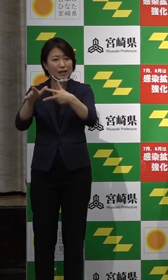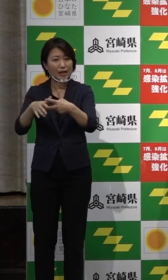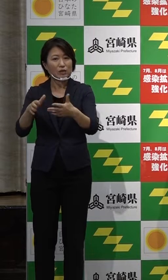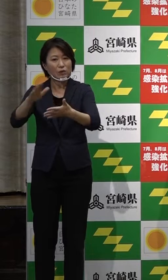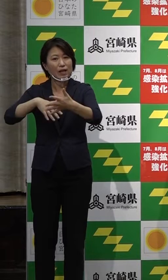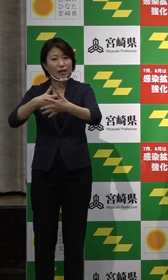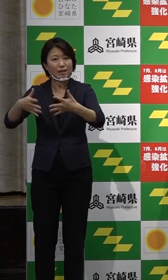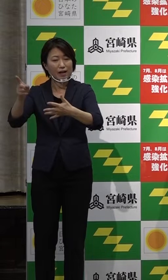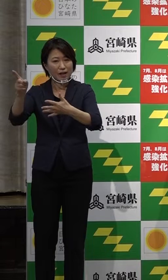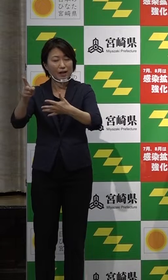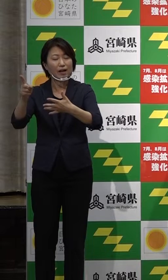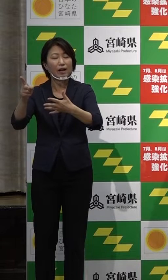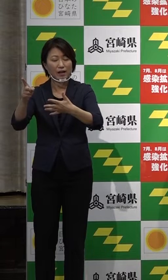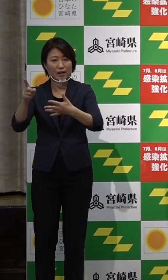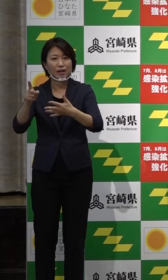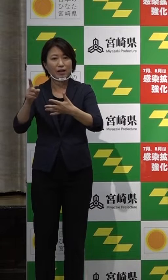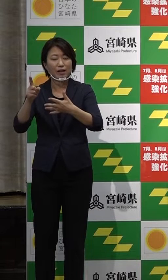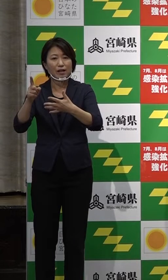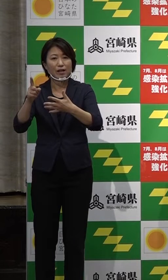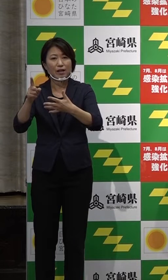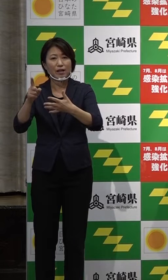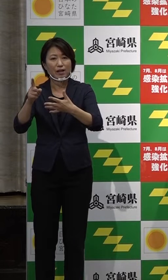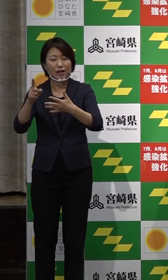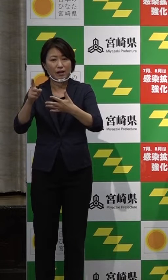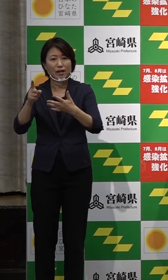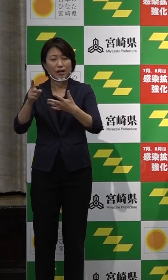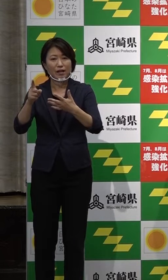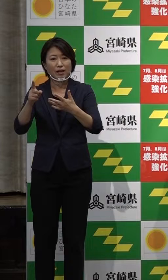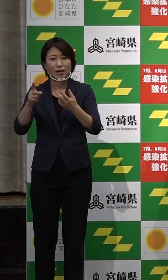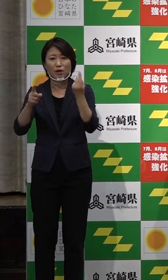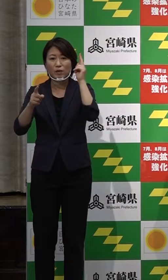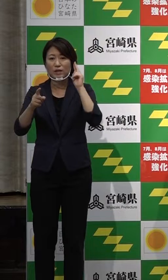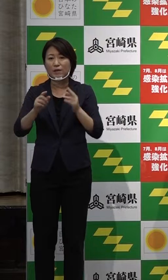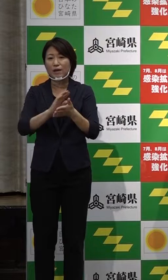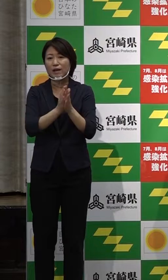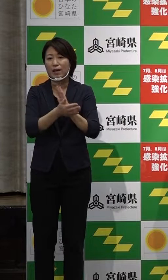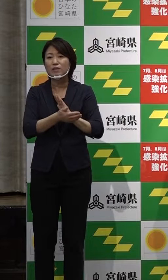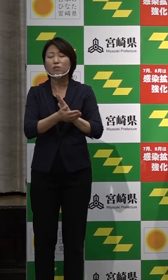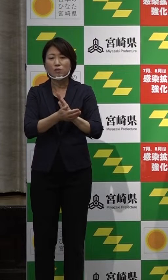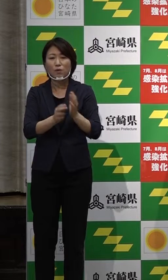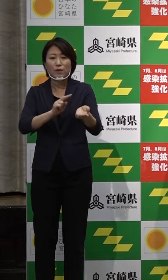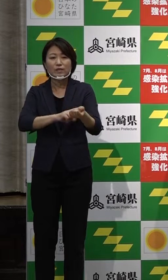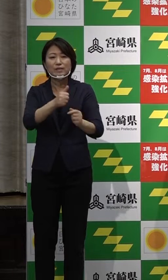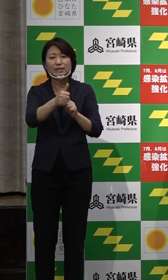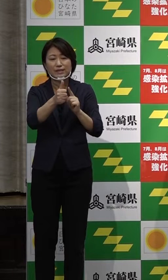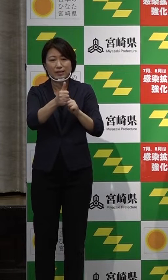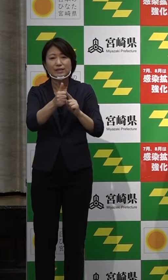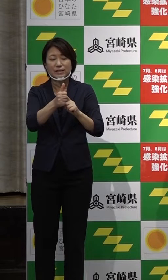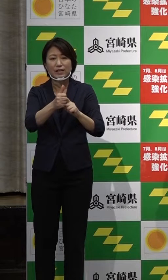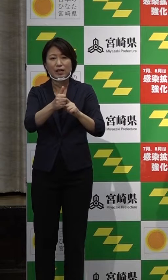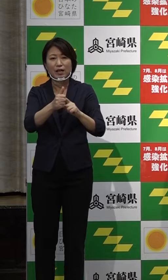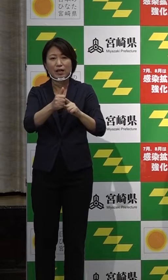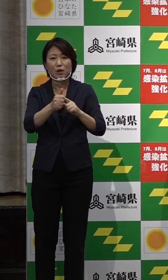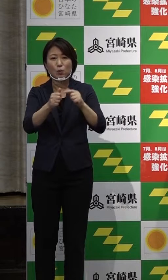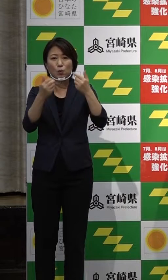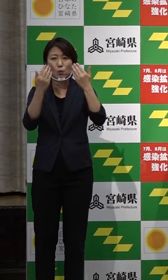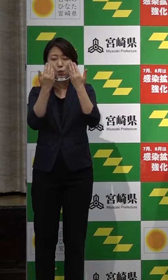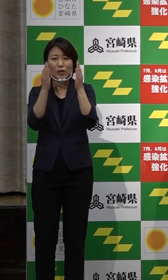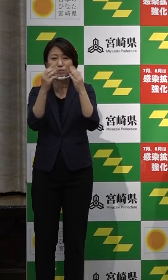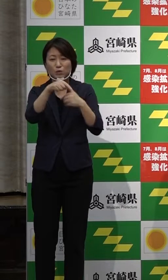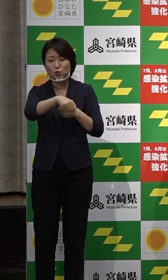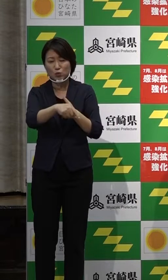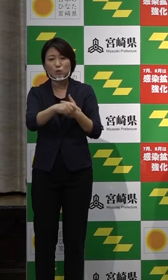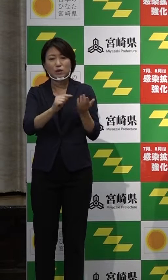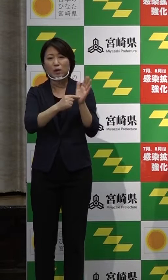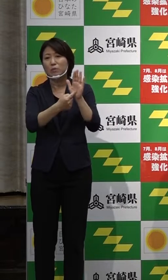ータを沖縄県立中流病院の高山医師が Facebook に上げておられるのを、私も Facebook でこれを紹